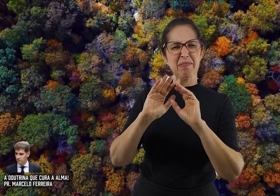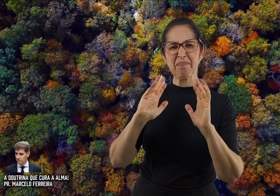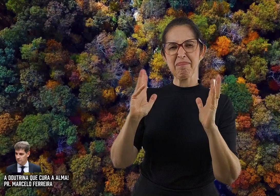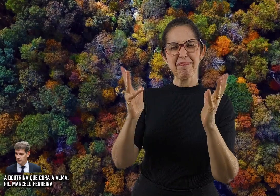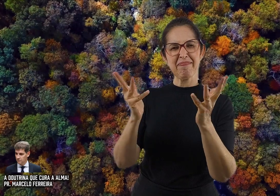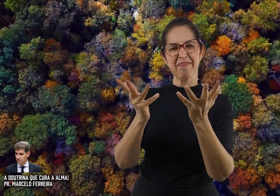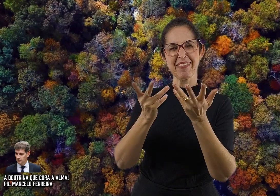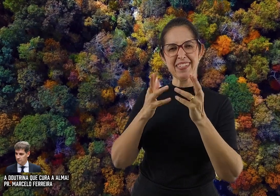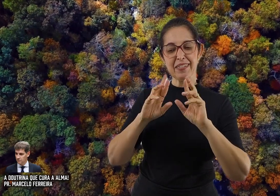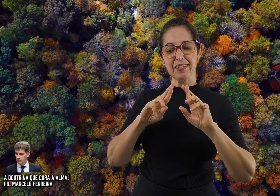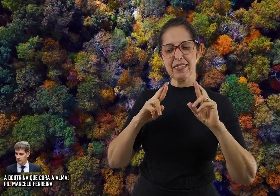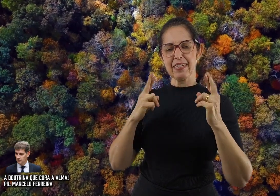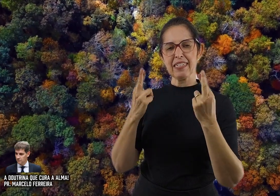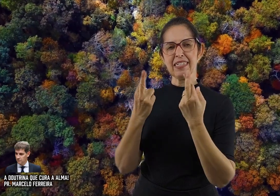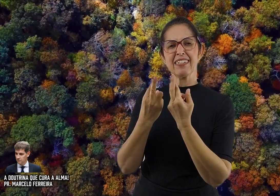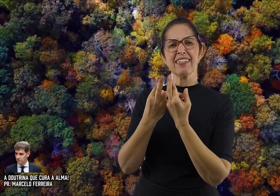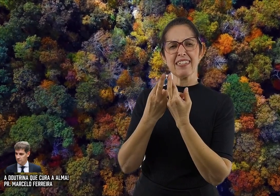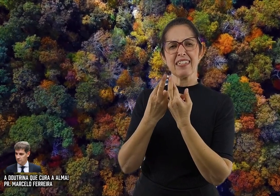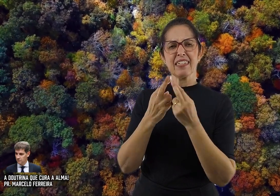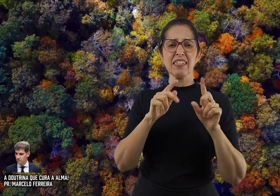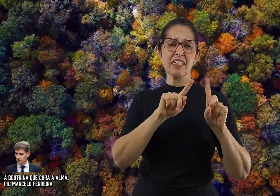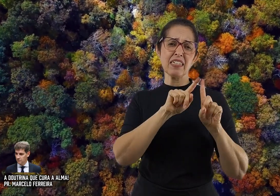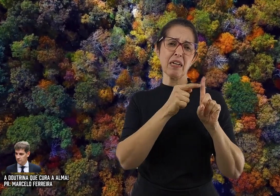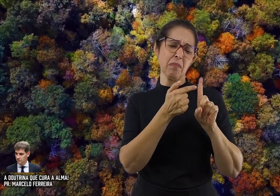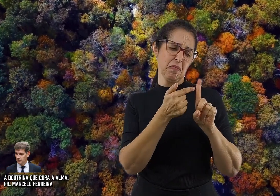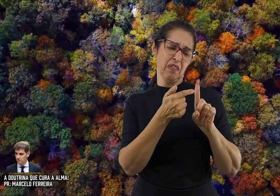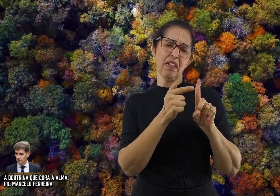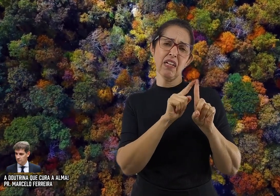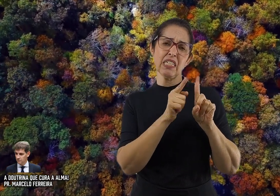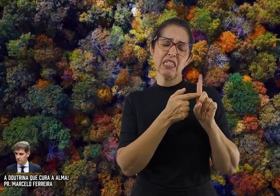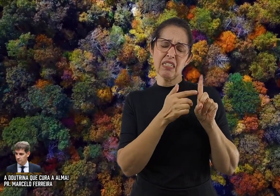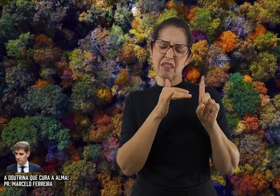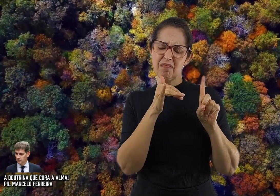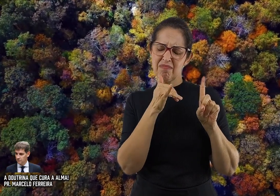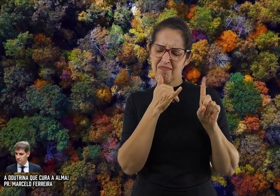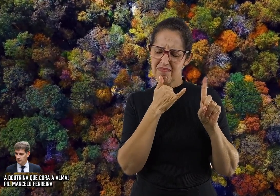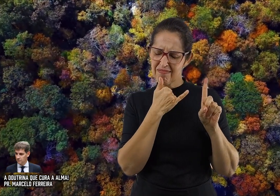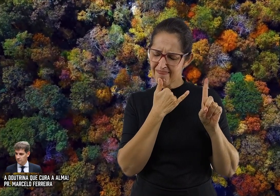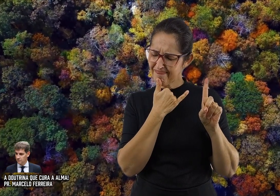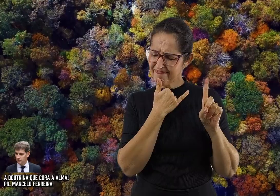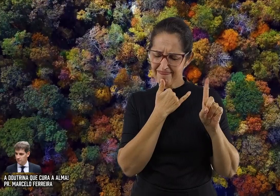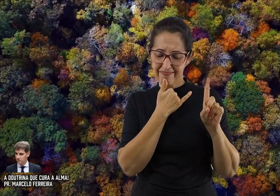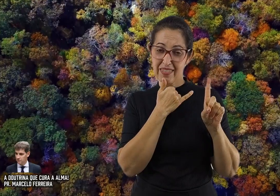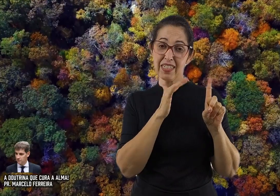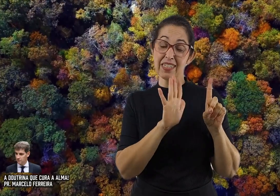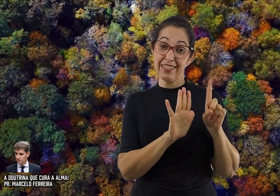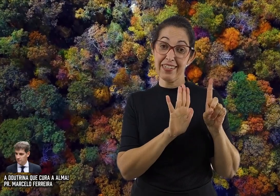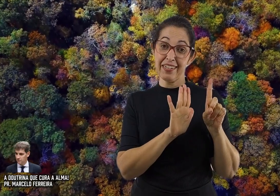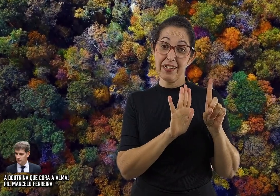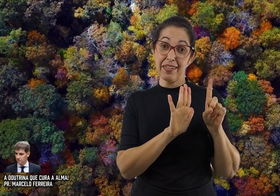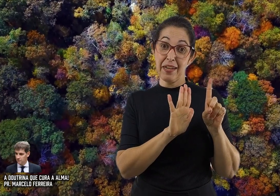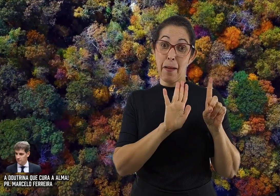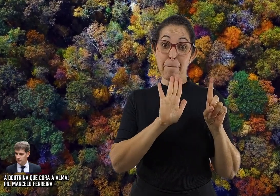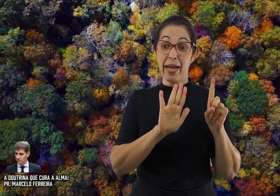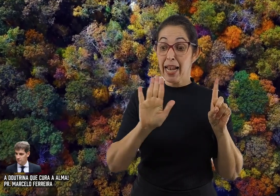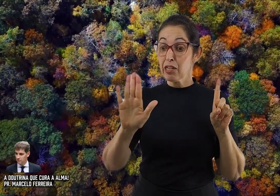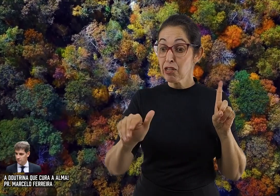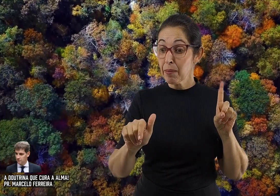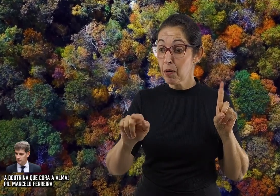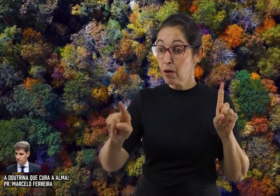assim, e aquela visitante ali abatida. Daqui a pouco ela chamou a irmã: olha, o meu